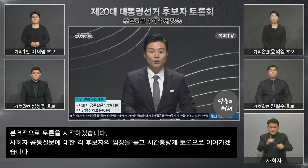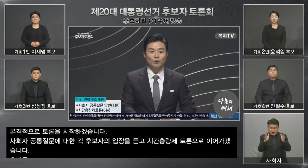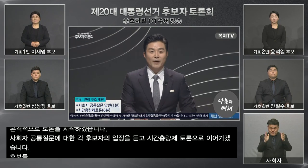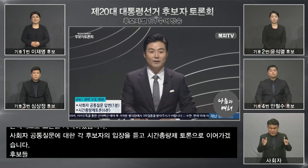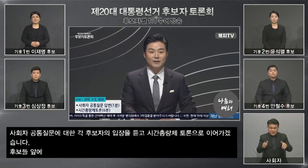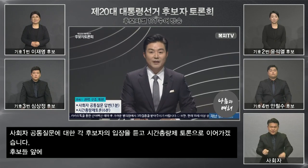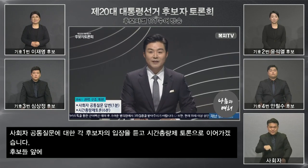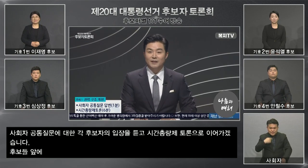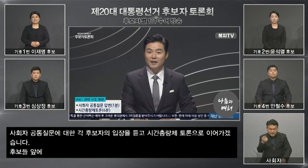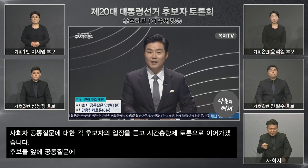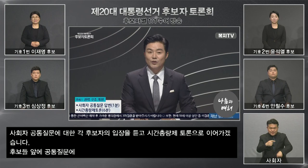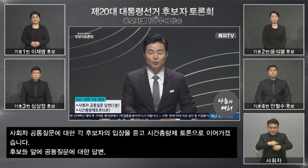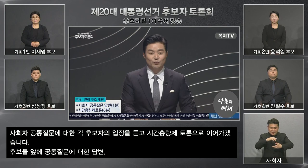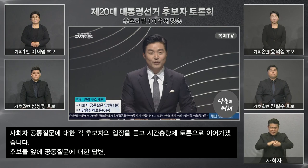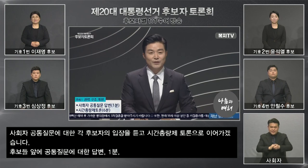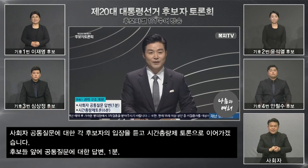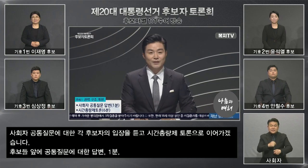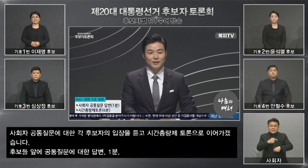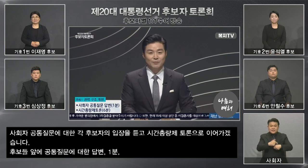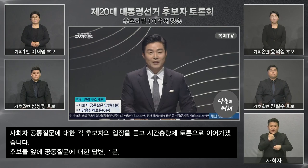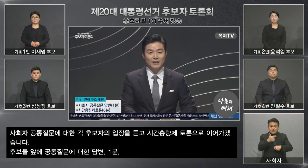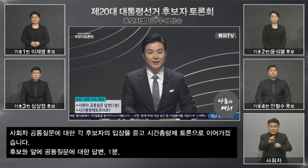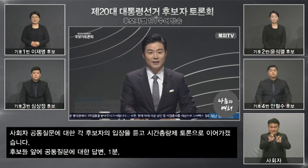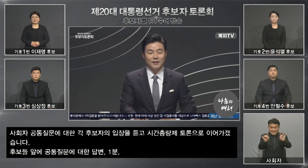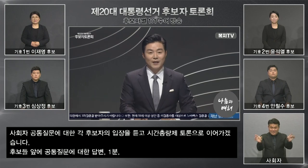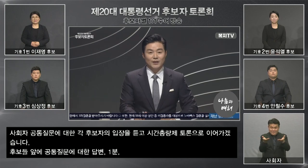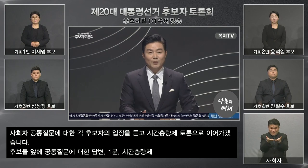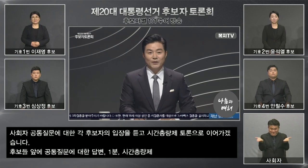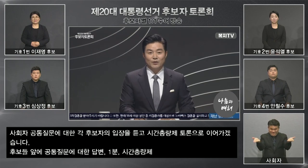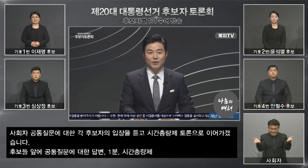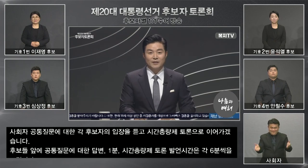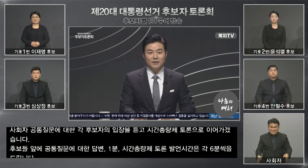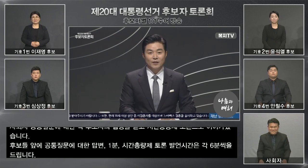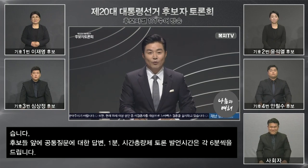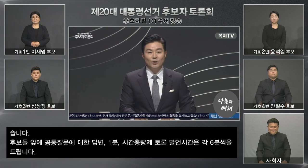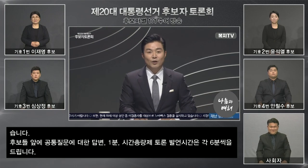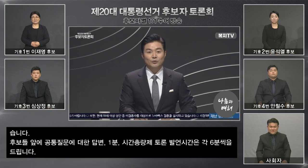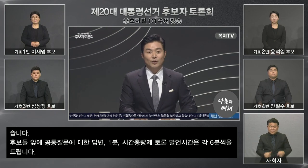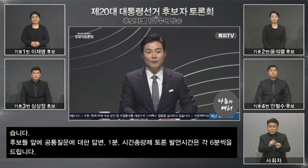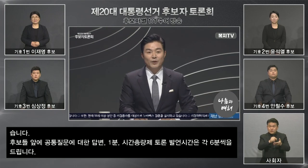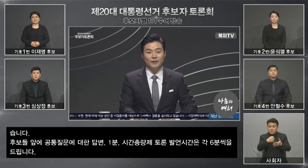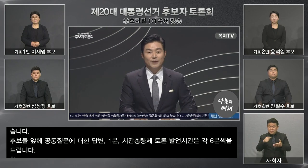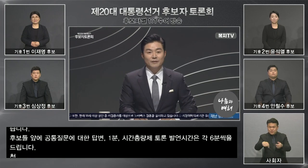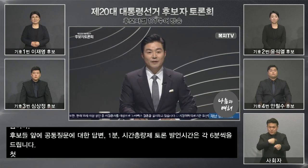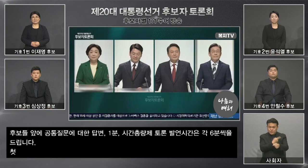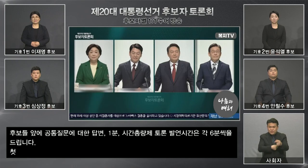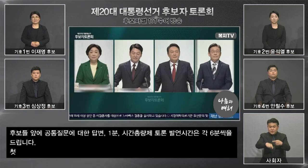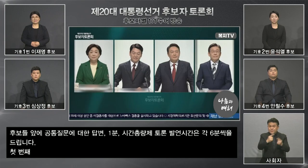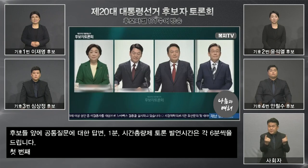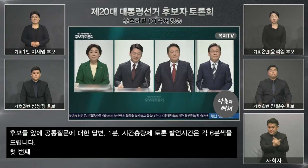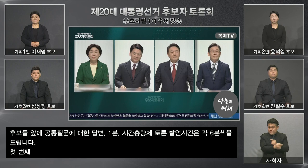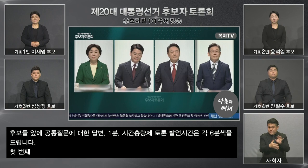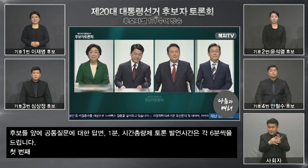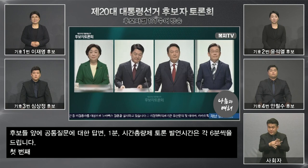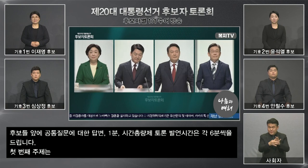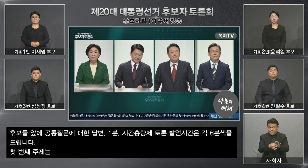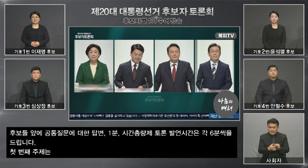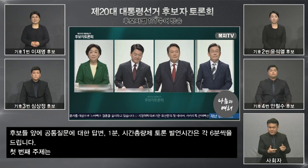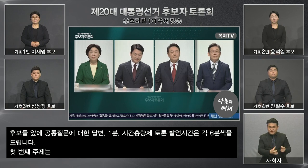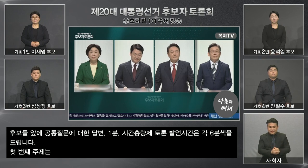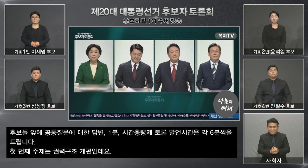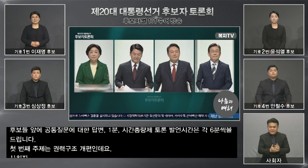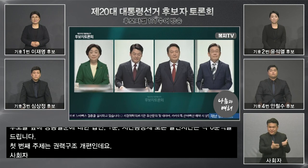총량제 토론 발언 시간은 각 6분씩을 드립니다. 첫 번째 주제는 권력구조 개편인데요. 사회자 공통질문